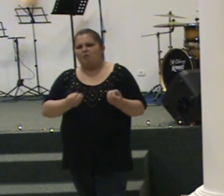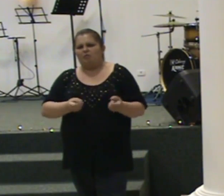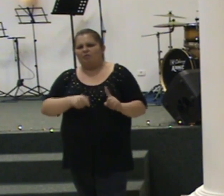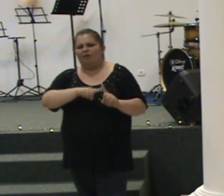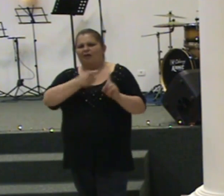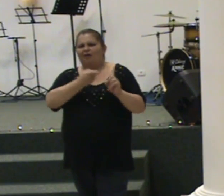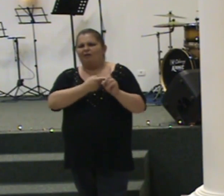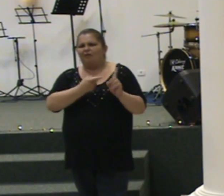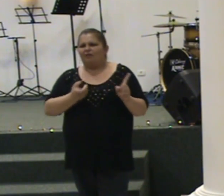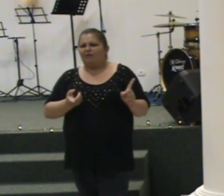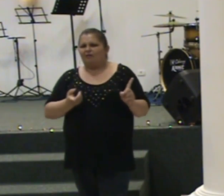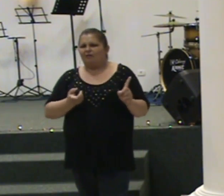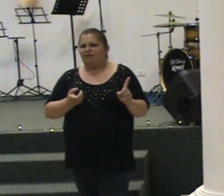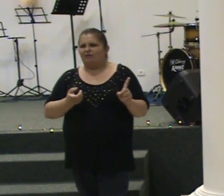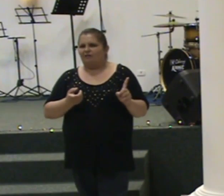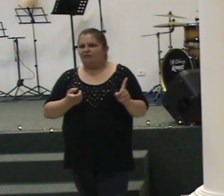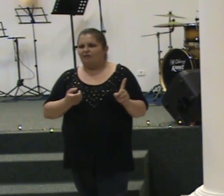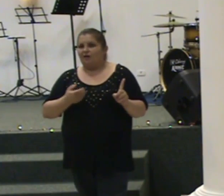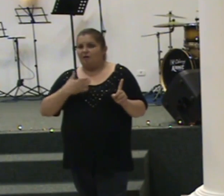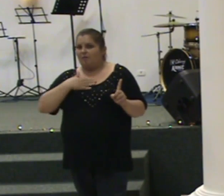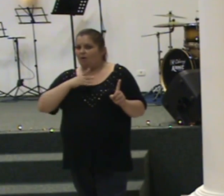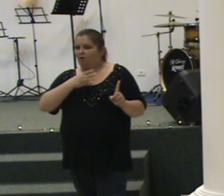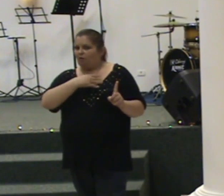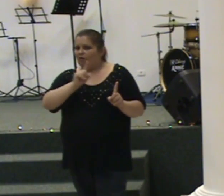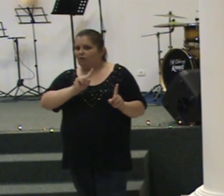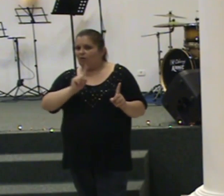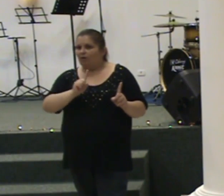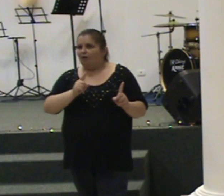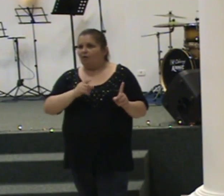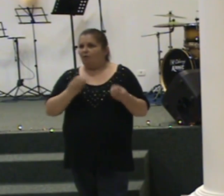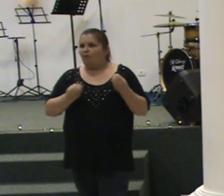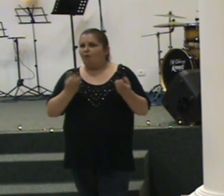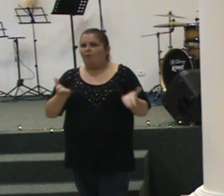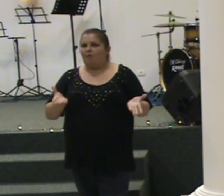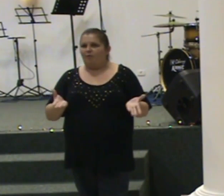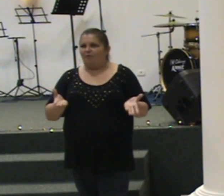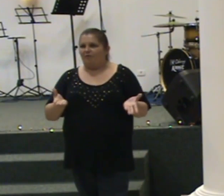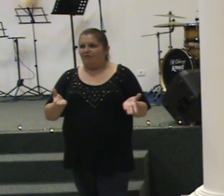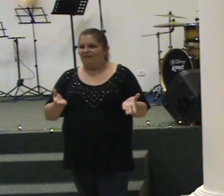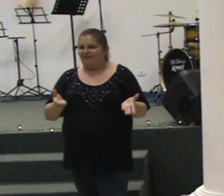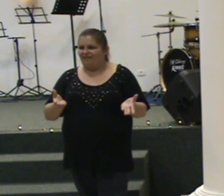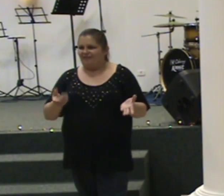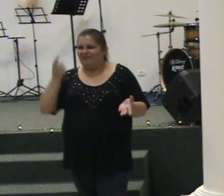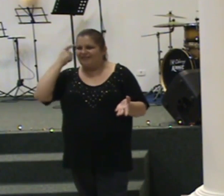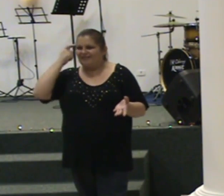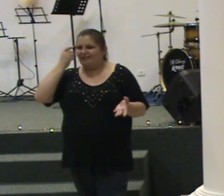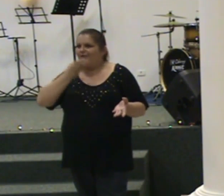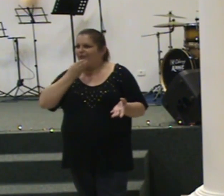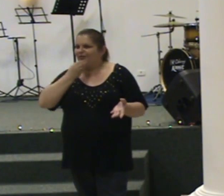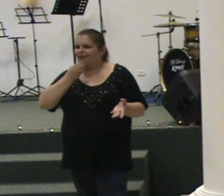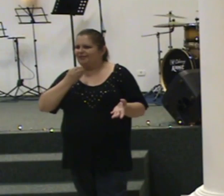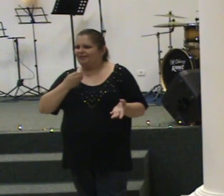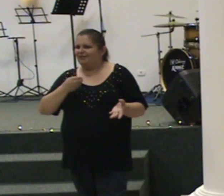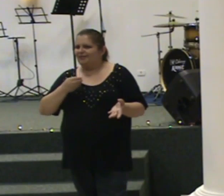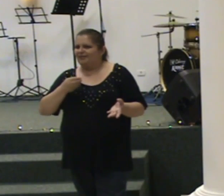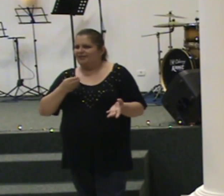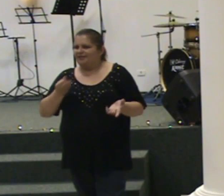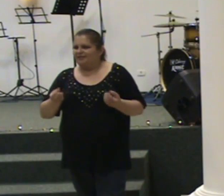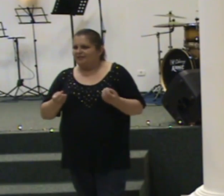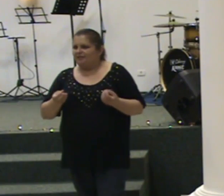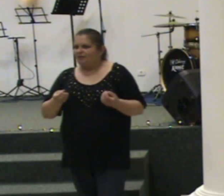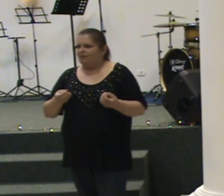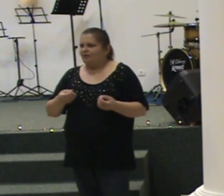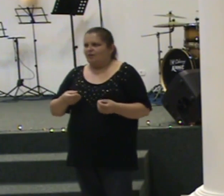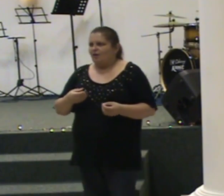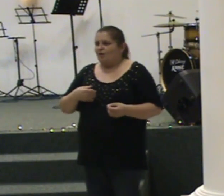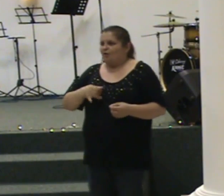pode? Ela está grávida e não é meu. O filho que ela está esperando não é meu. Maria não tinha, o filho